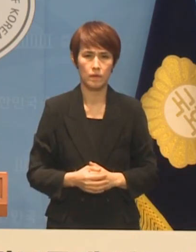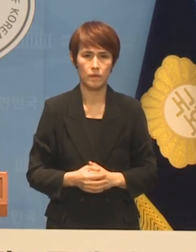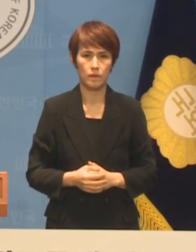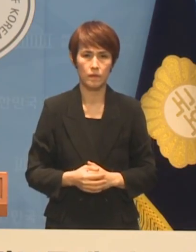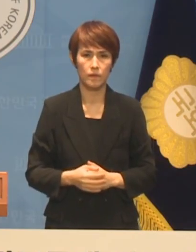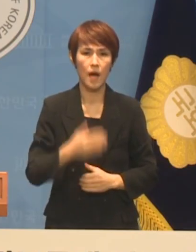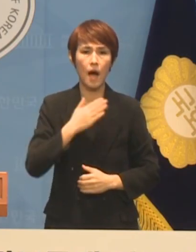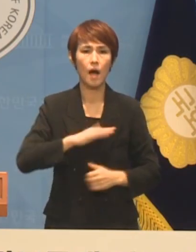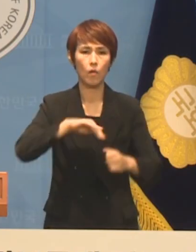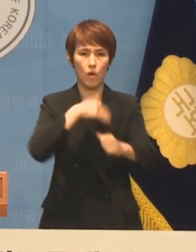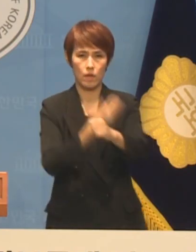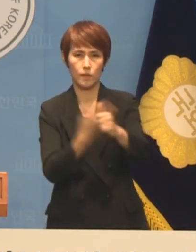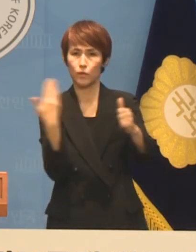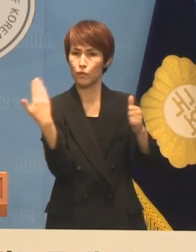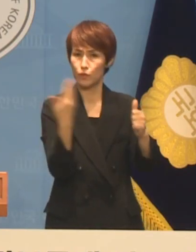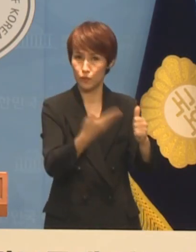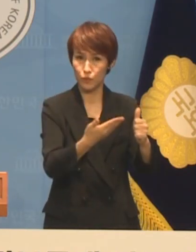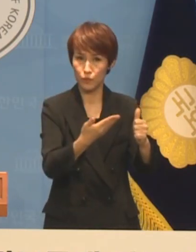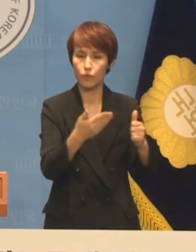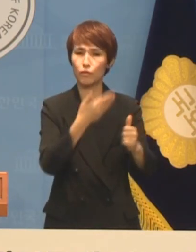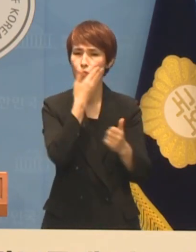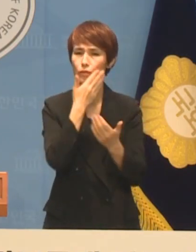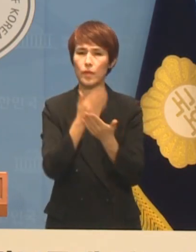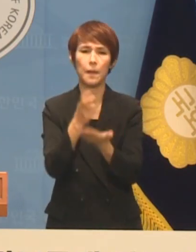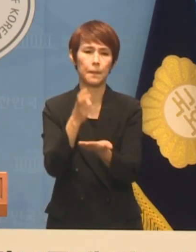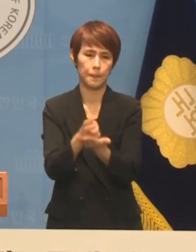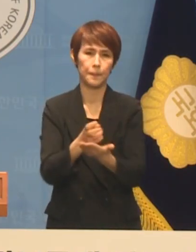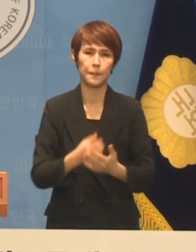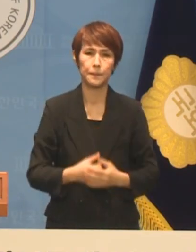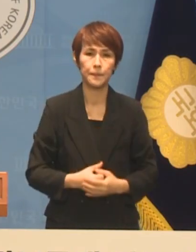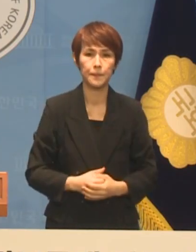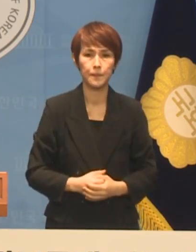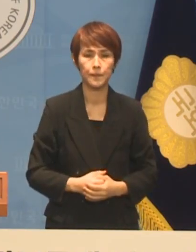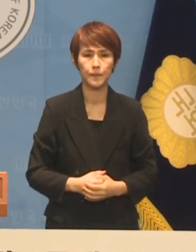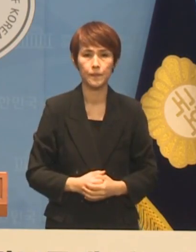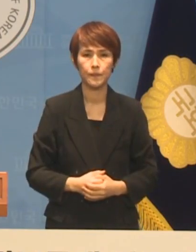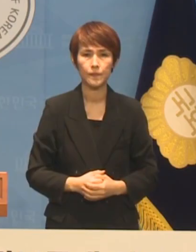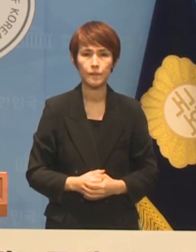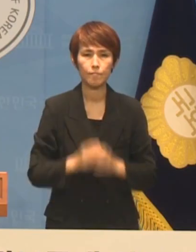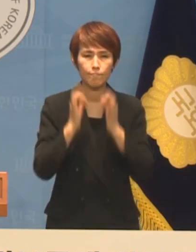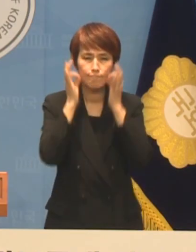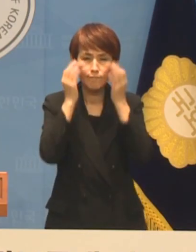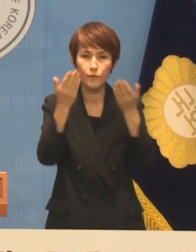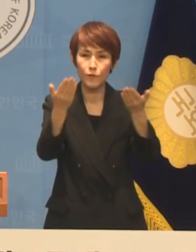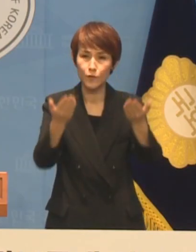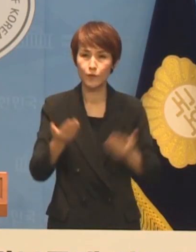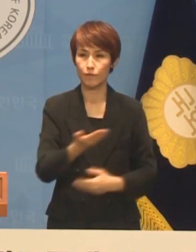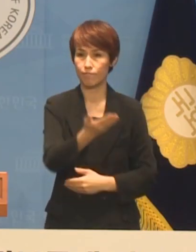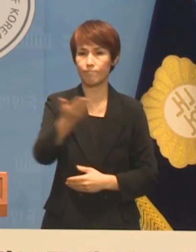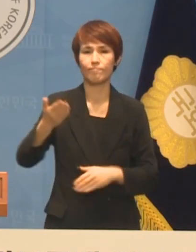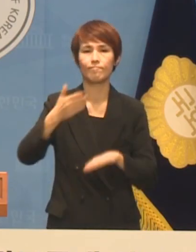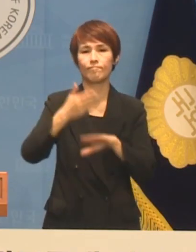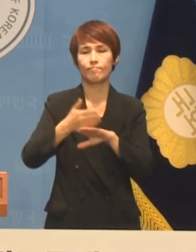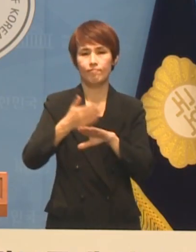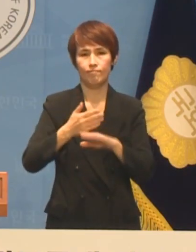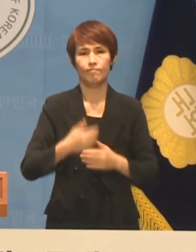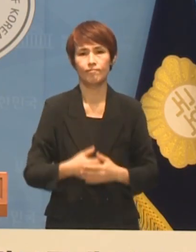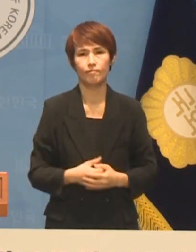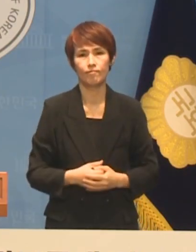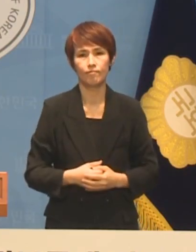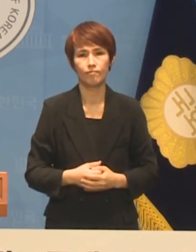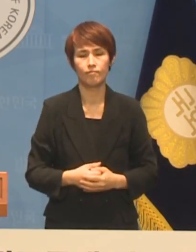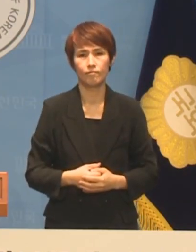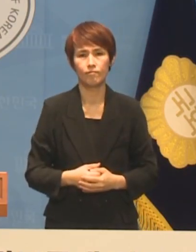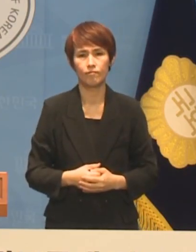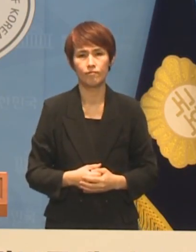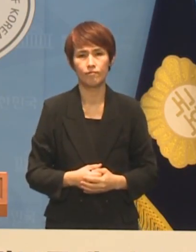구체적으로 알 권리를 제공받는 중요한 법입니다. 함께 애써주신 관계자분들께 감사드리고 다시